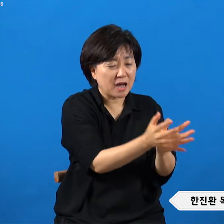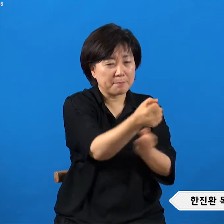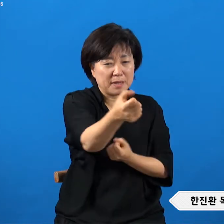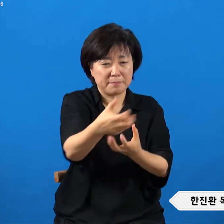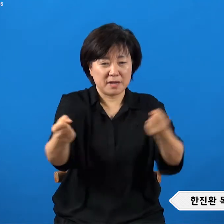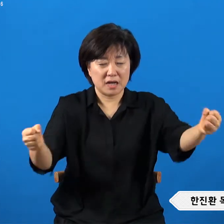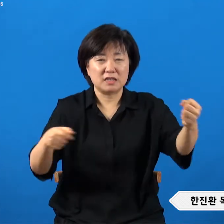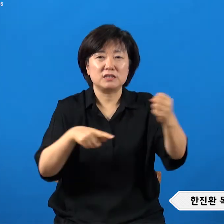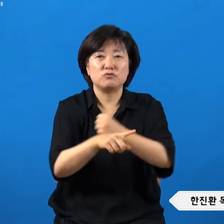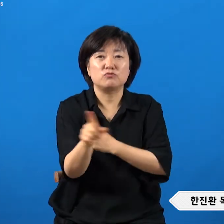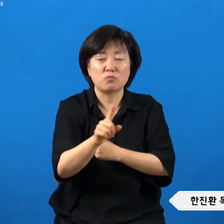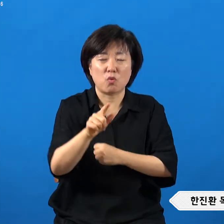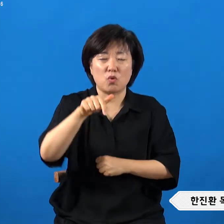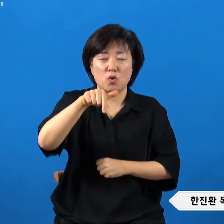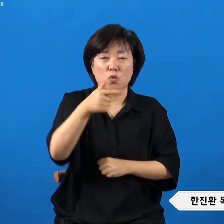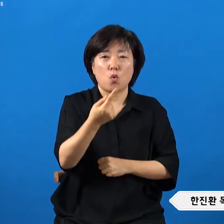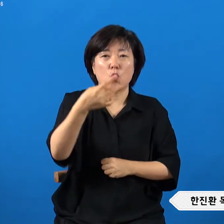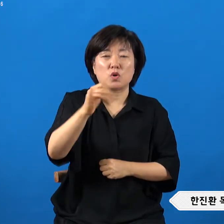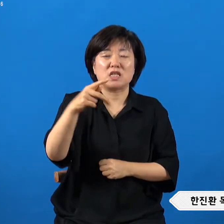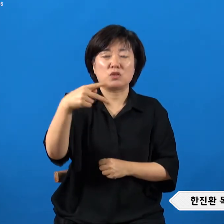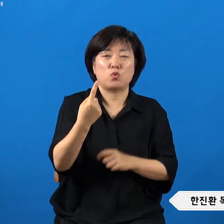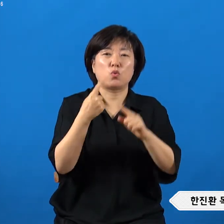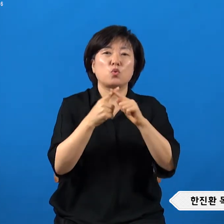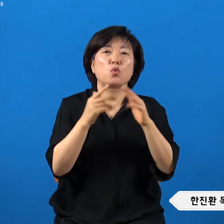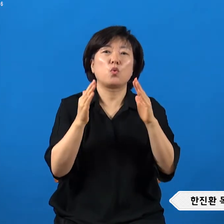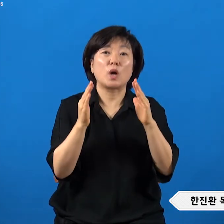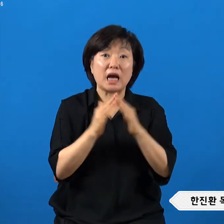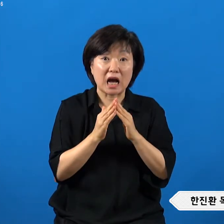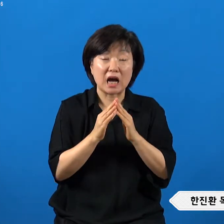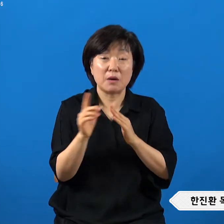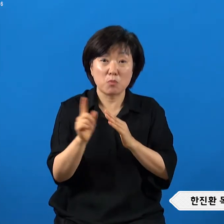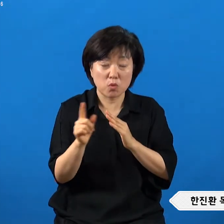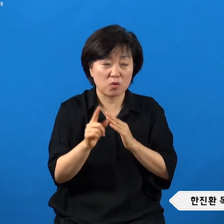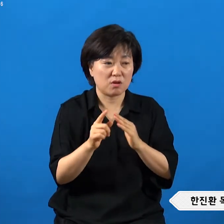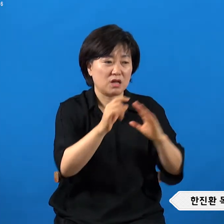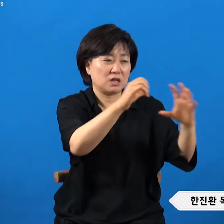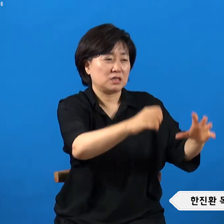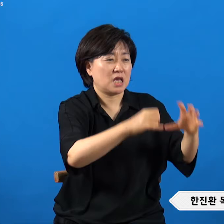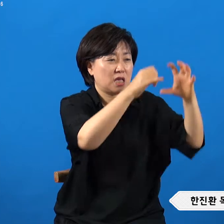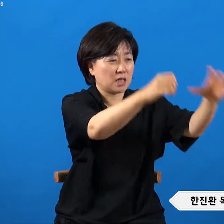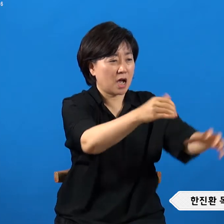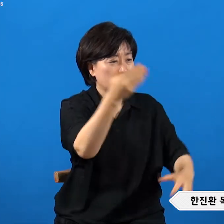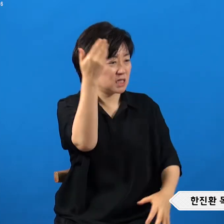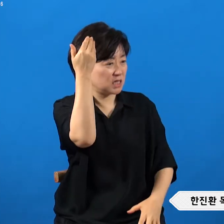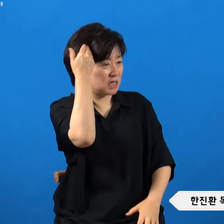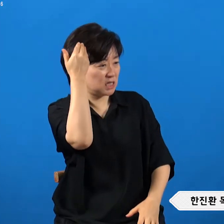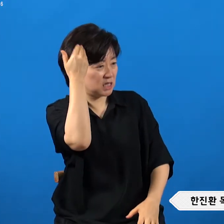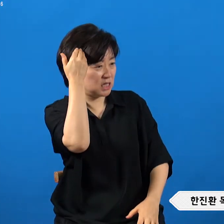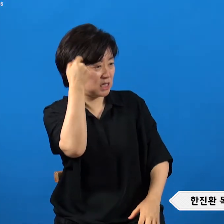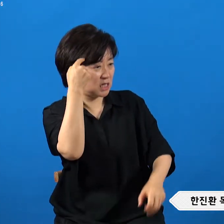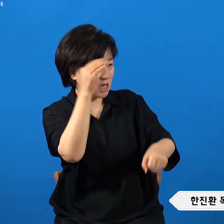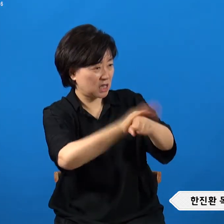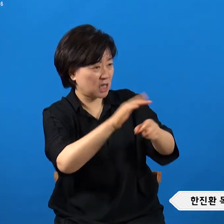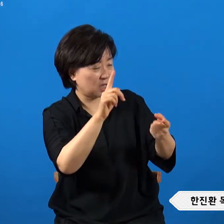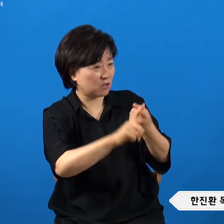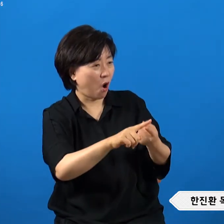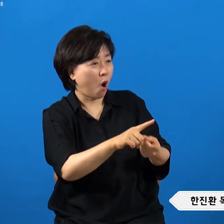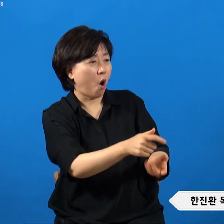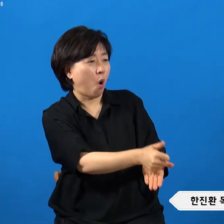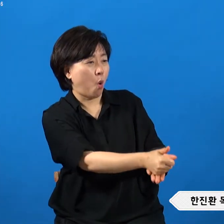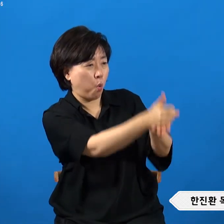하나는 이 고린도 교인들의 세상 지혜를 숭배하는 태도였습니다. 그